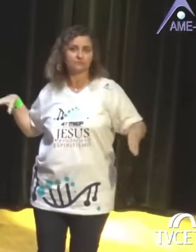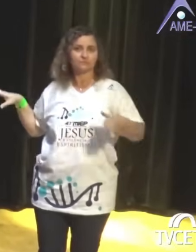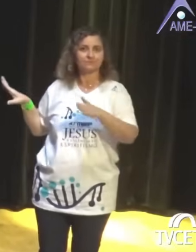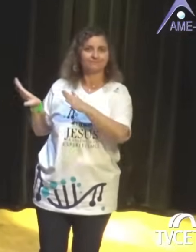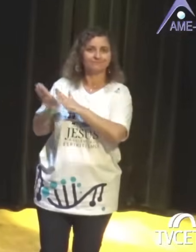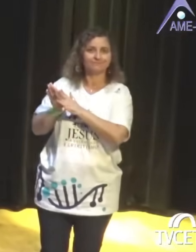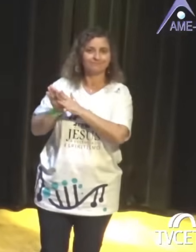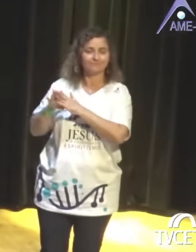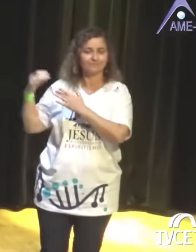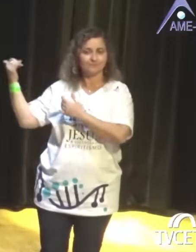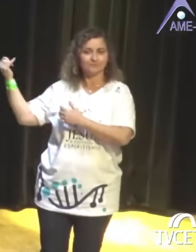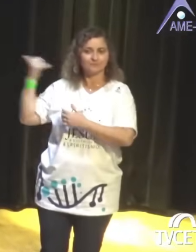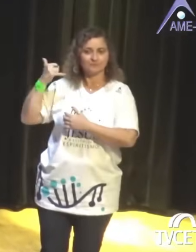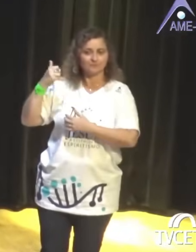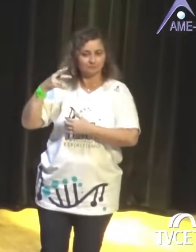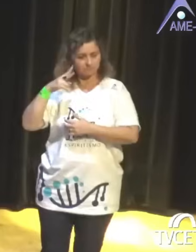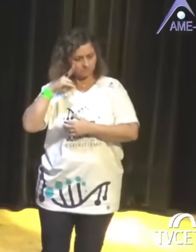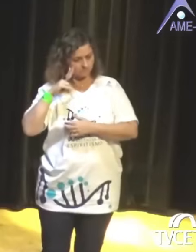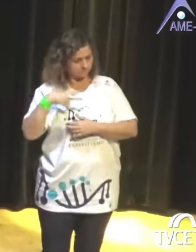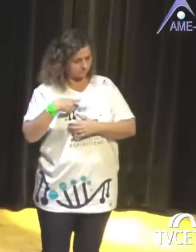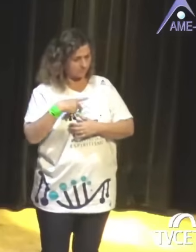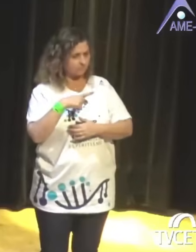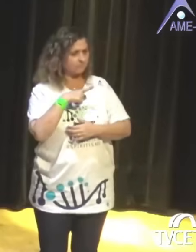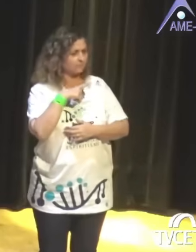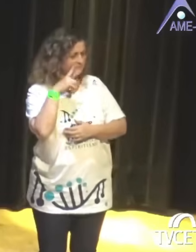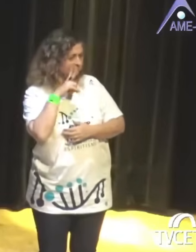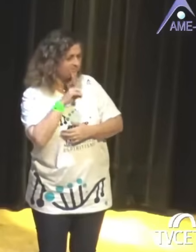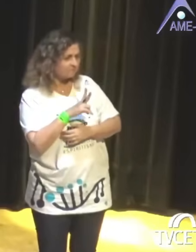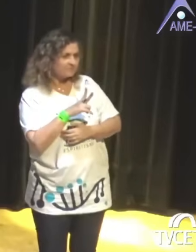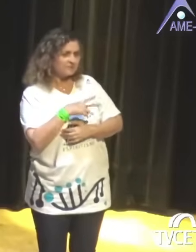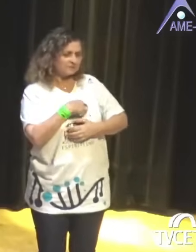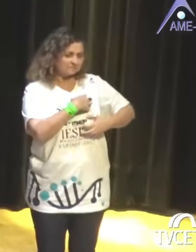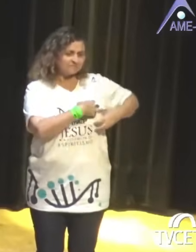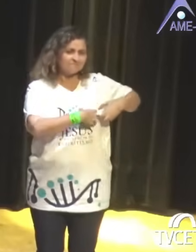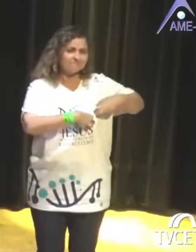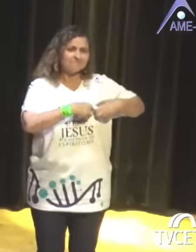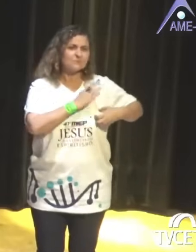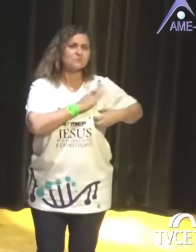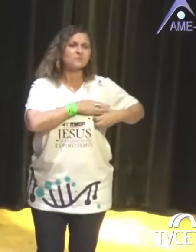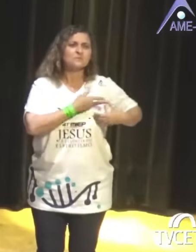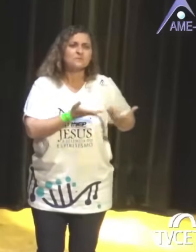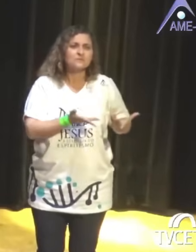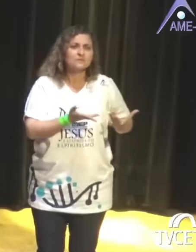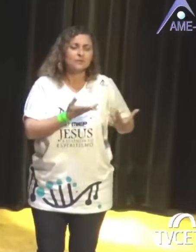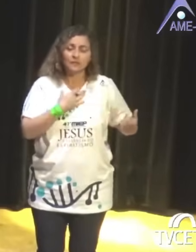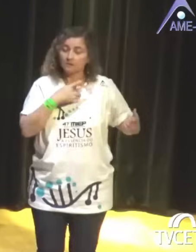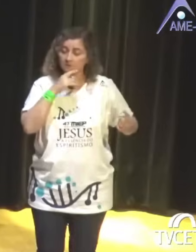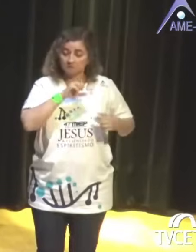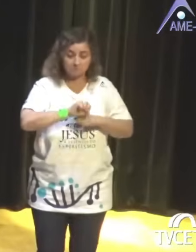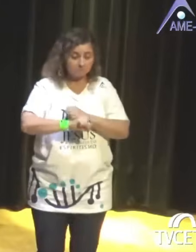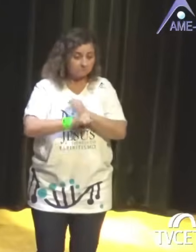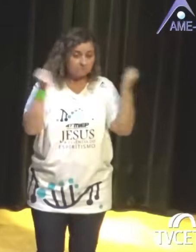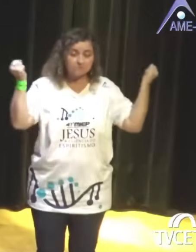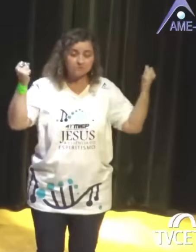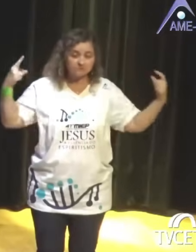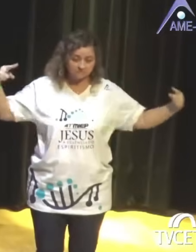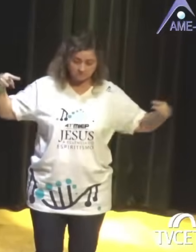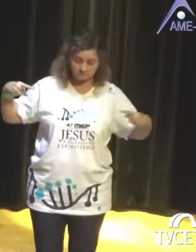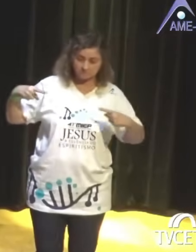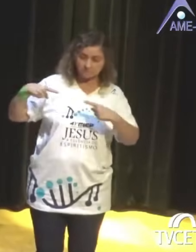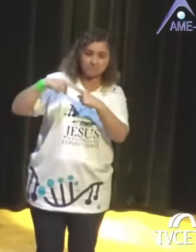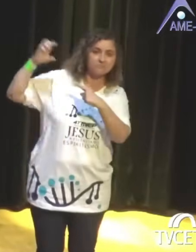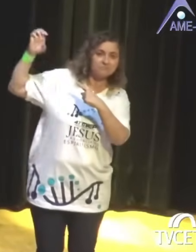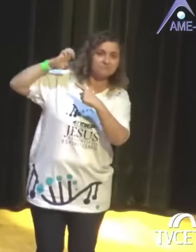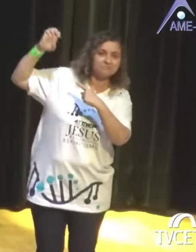e uma mancha de mágoa no seu cor oração isso tá impedindo a sintonia e a psicografia das